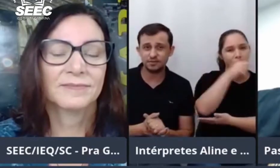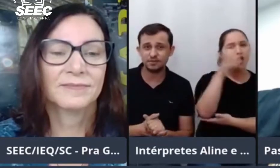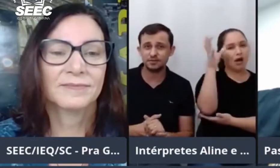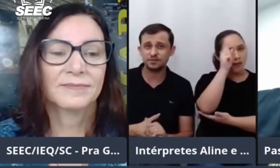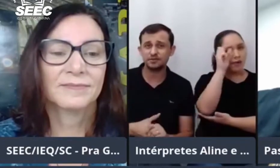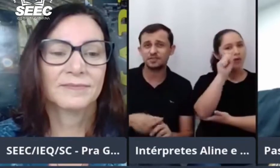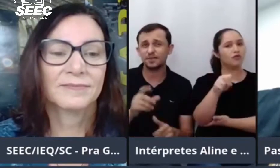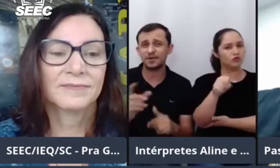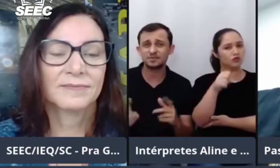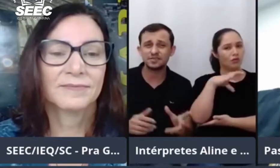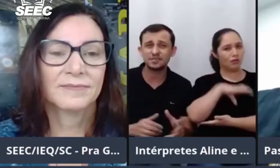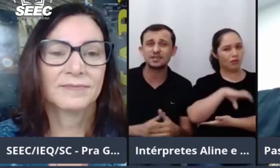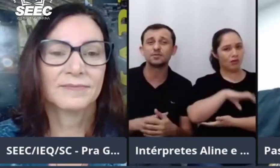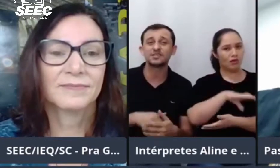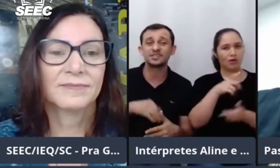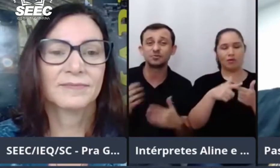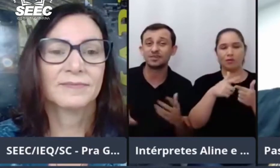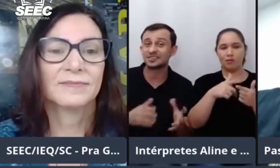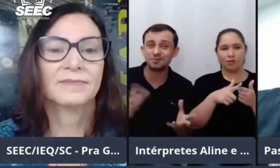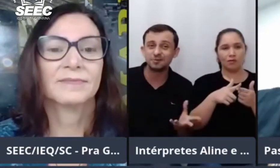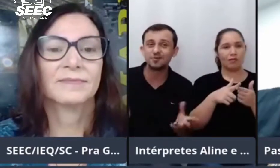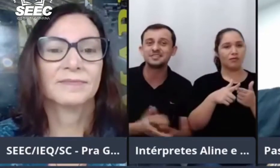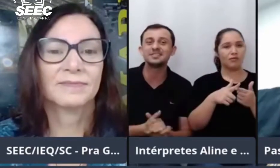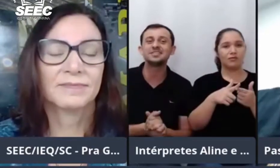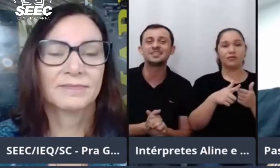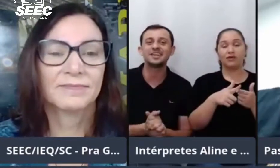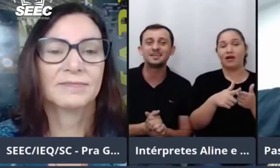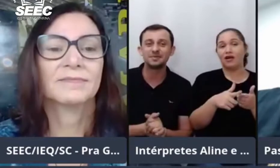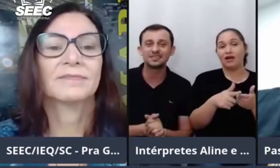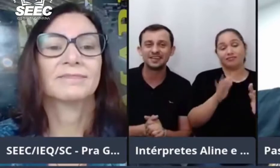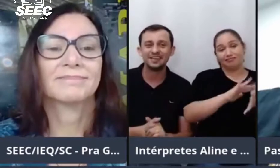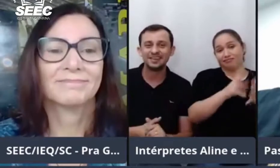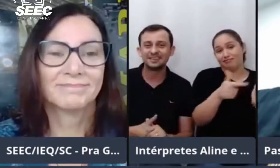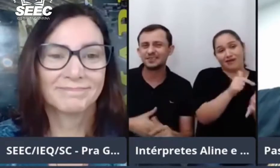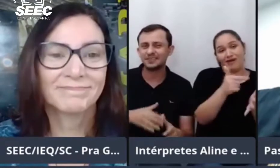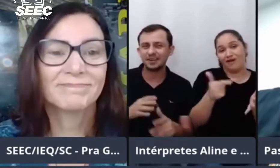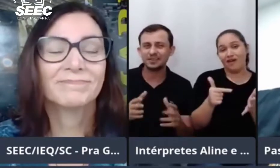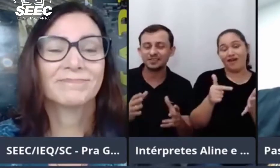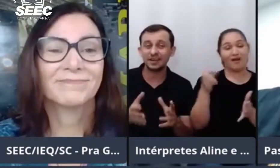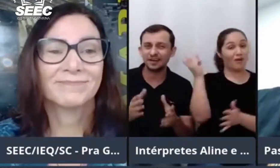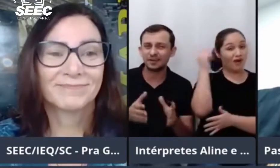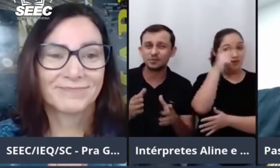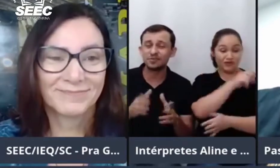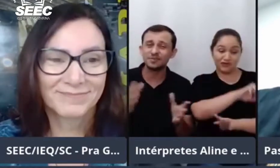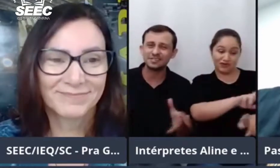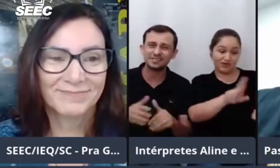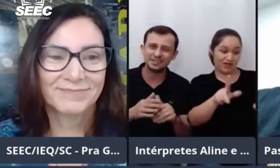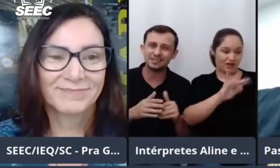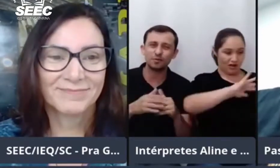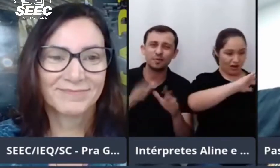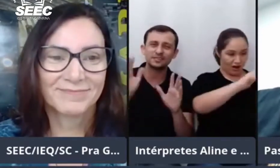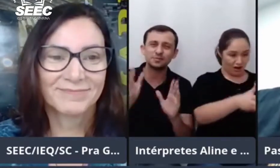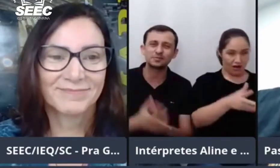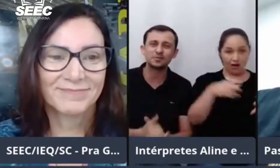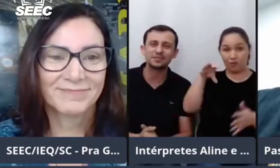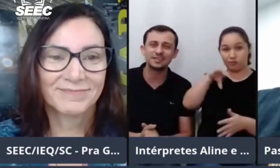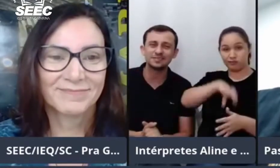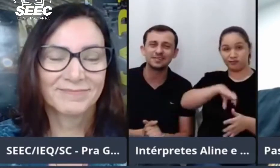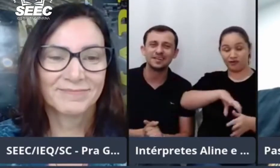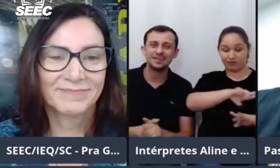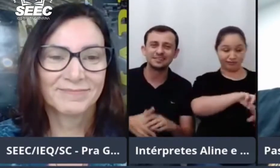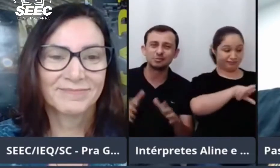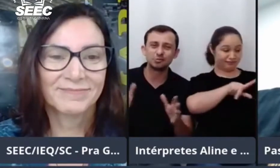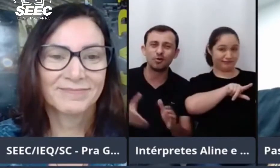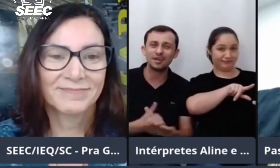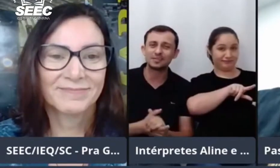questão de separação de sílabas, acentuação que não existe na Libras. Então, eles têm inclusive, assim, se a gente for partir para esse